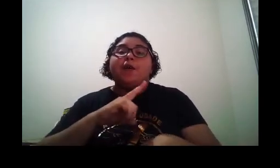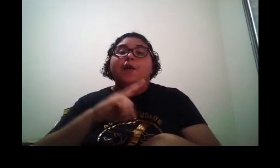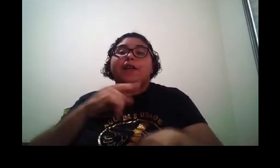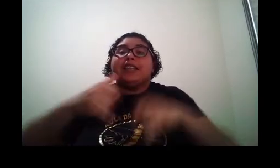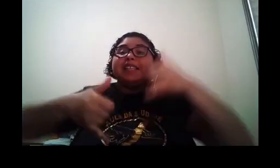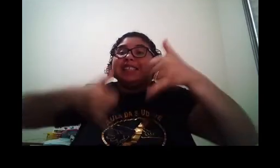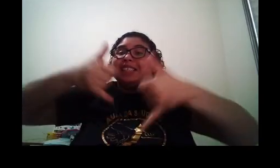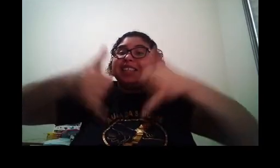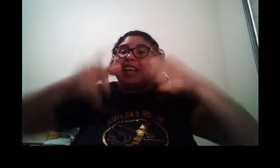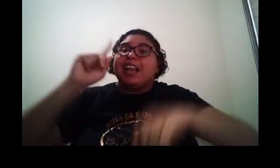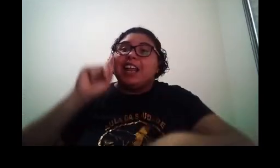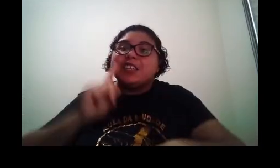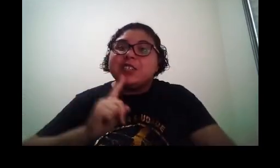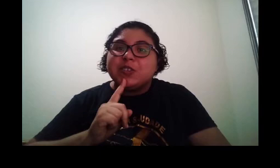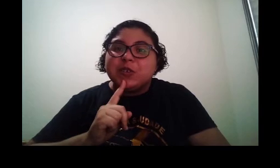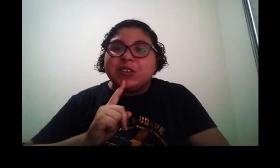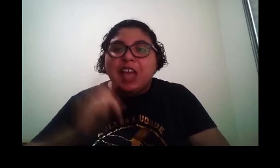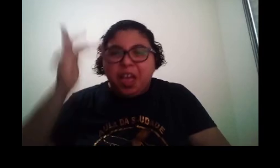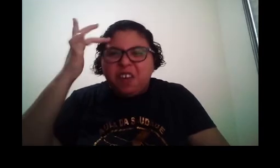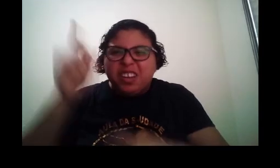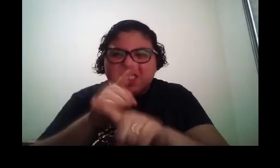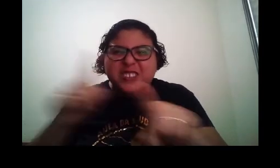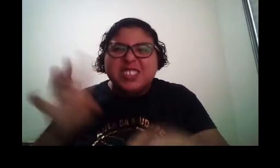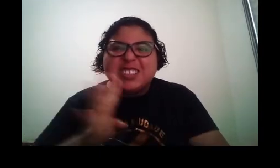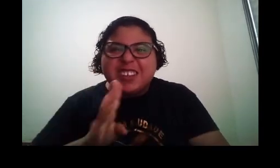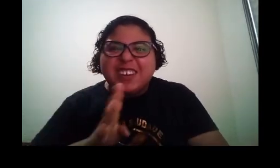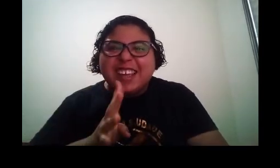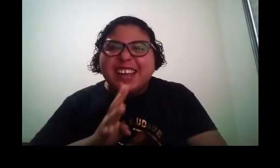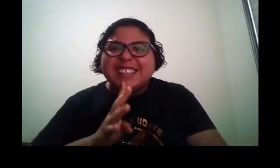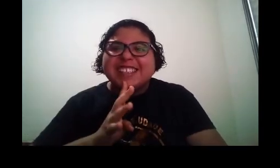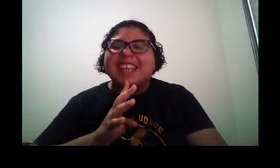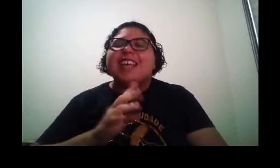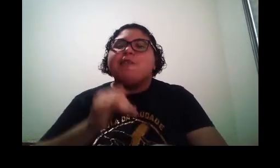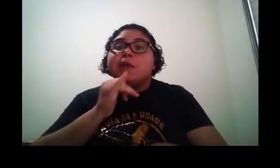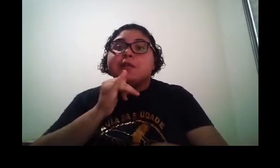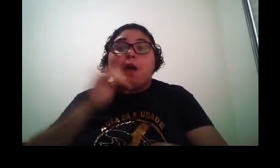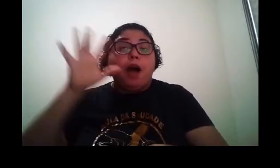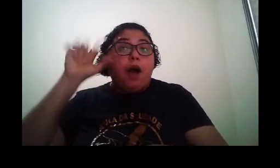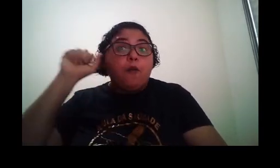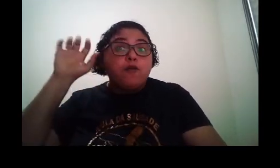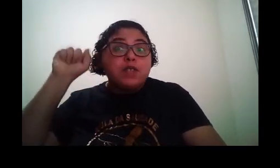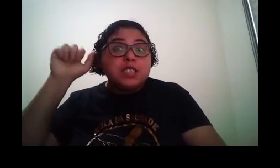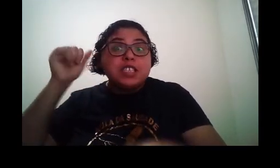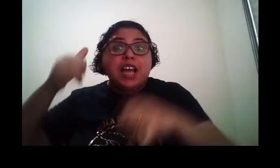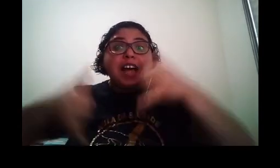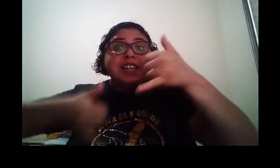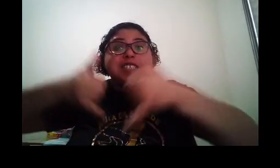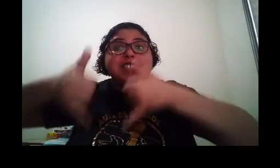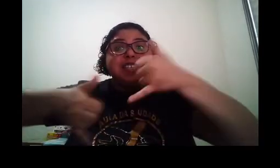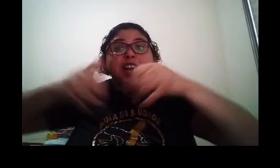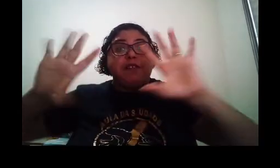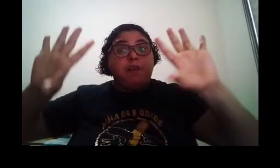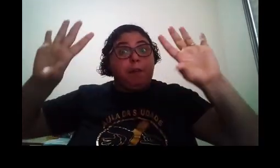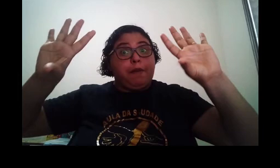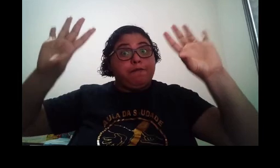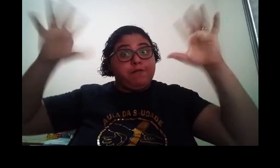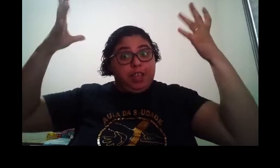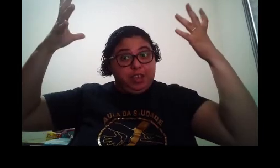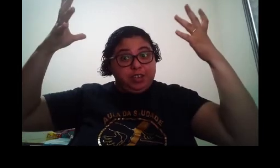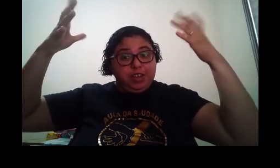Acho que até vocês conhecem da Cinderela. A Cinderela, na história ouvinte, ela vai para um baile, né? O baile ali, ela tá, e